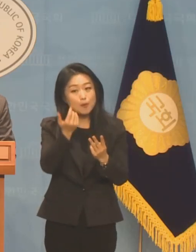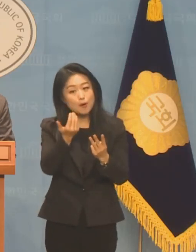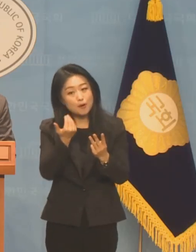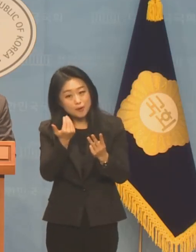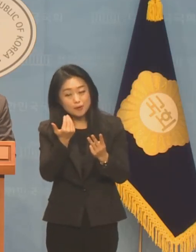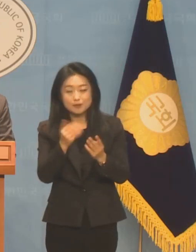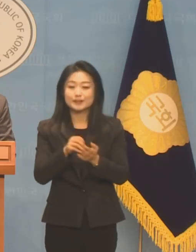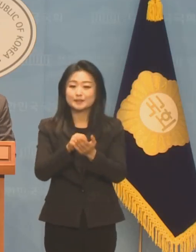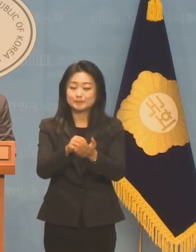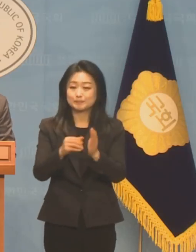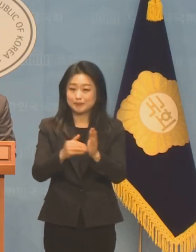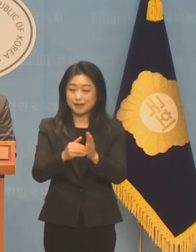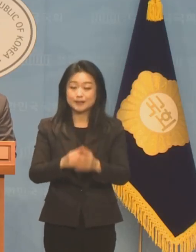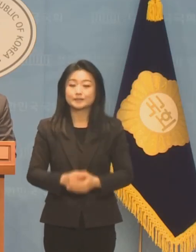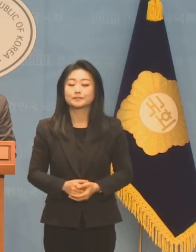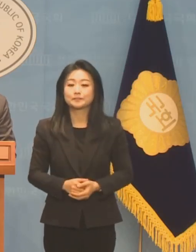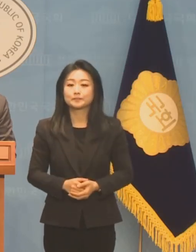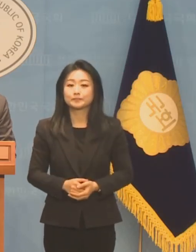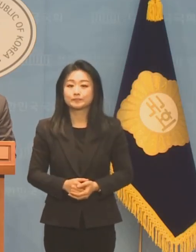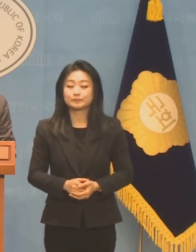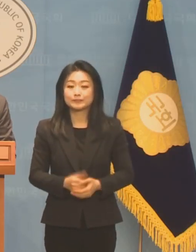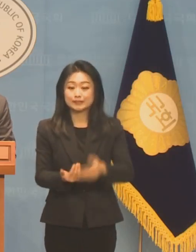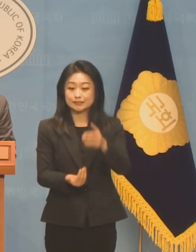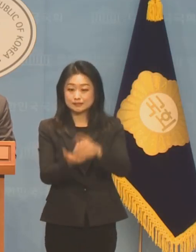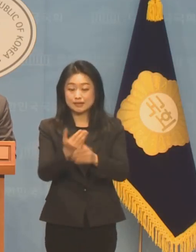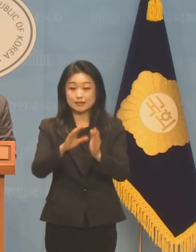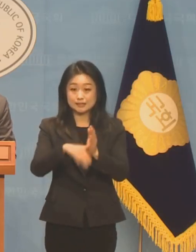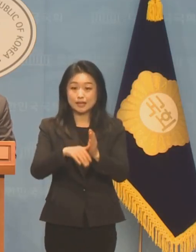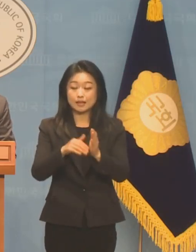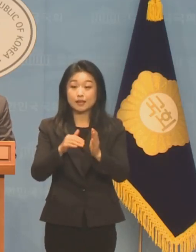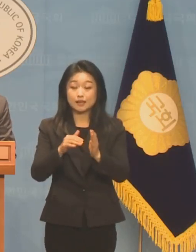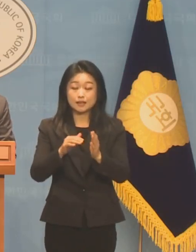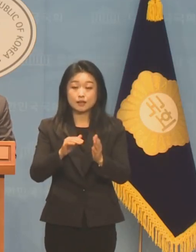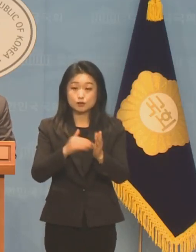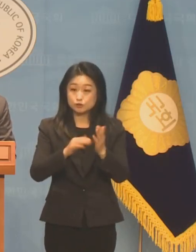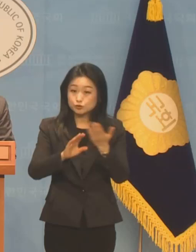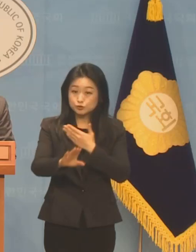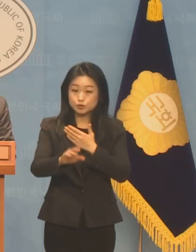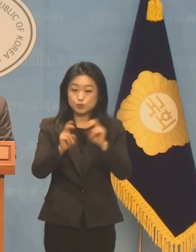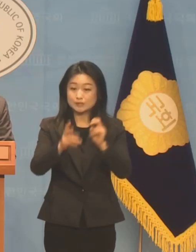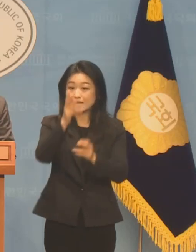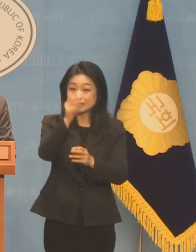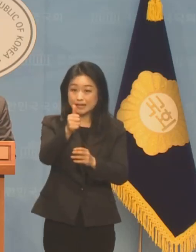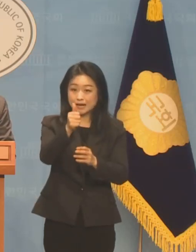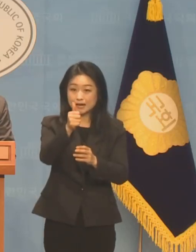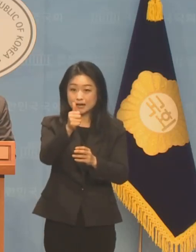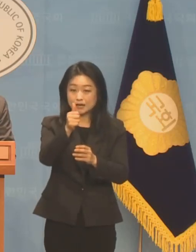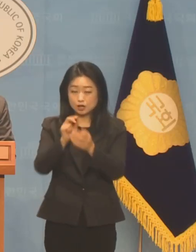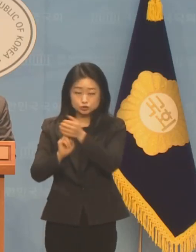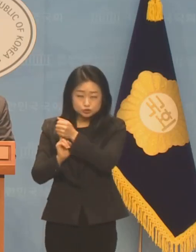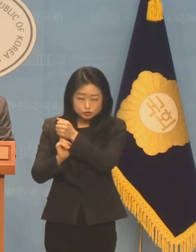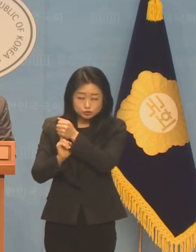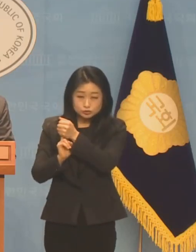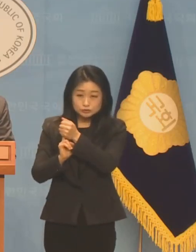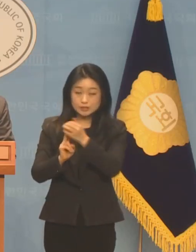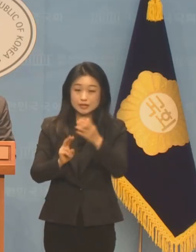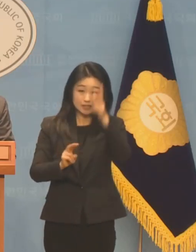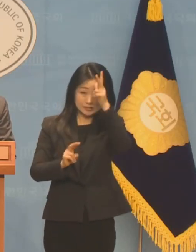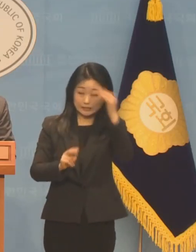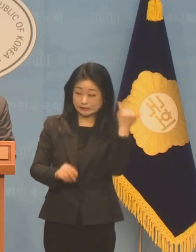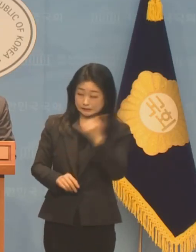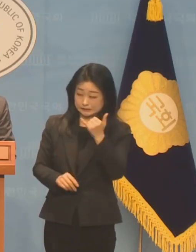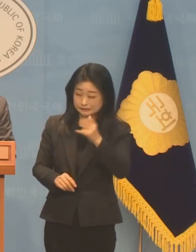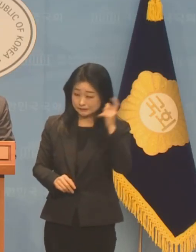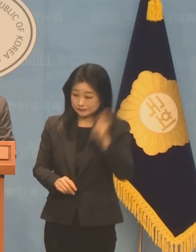전이었습니다. 사고 직후 대한마린산업 대표는 잠적해 수사기관에 연락을 피하다